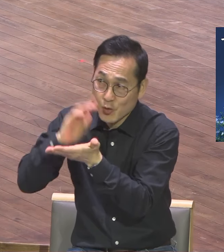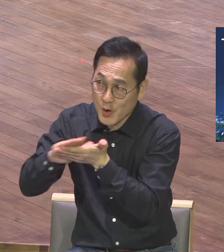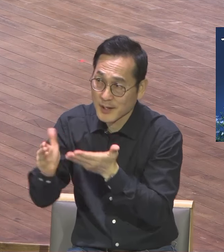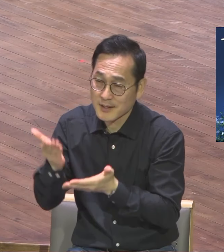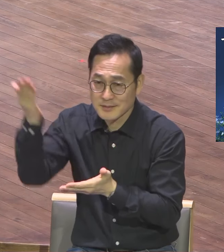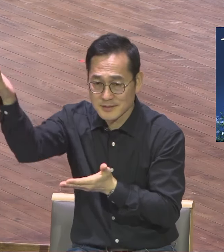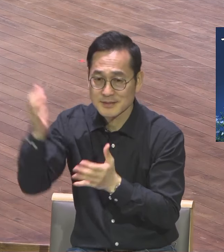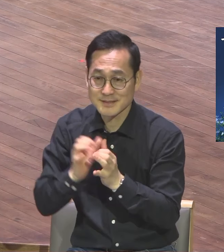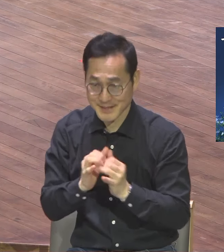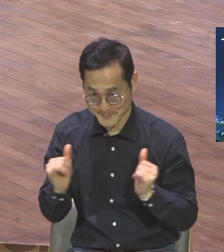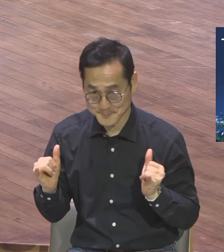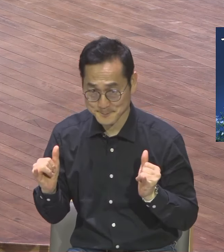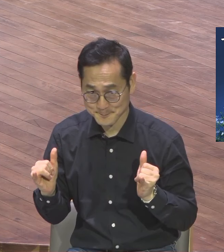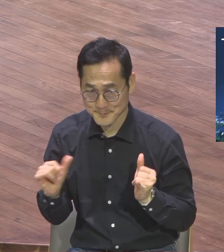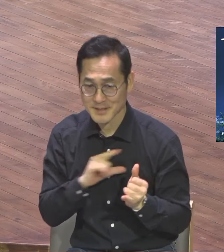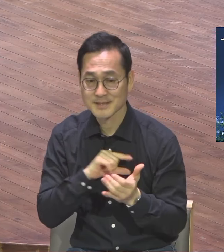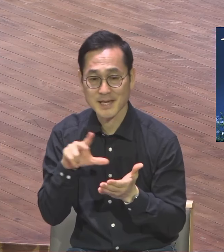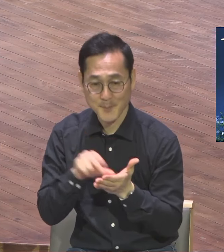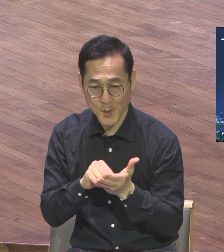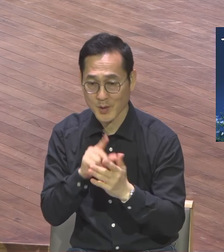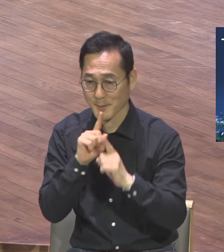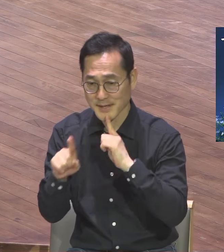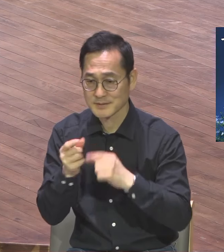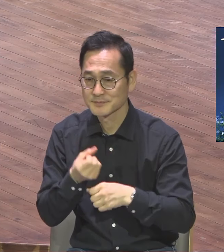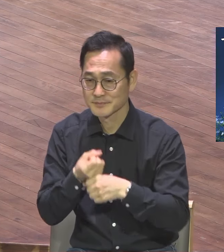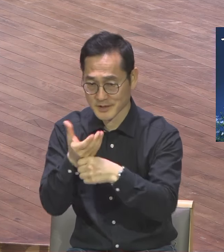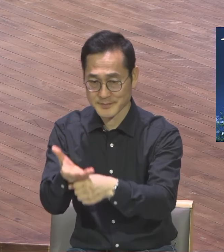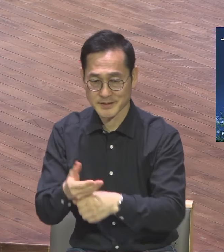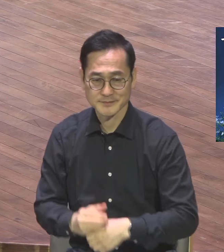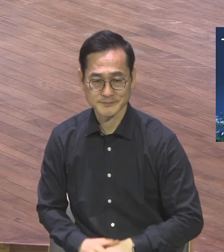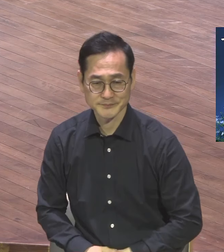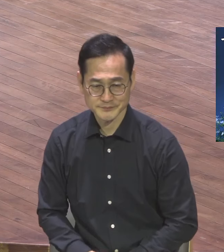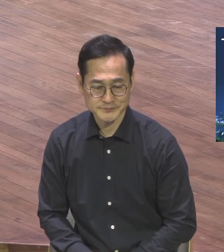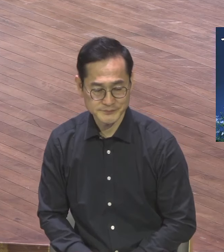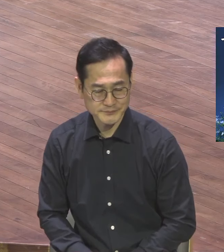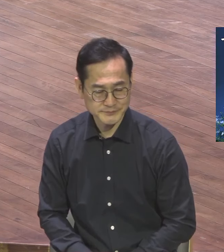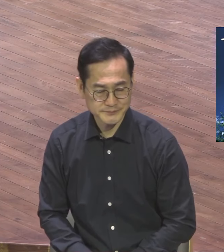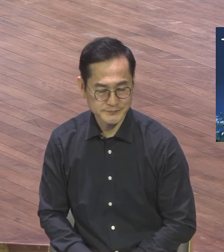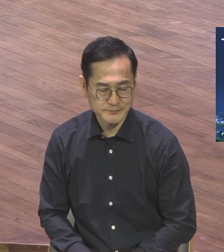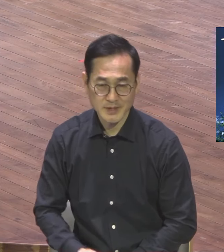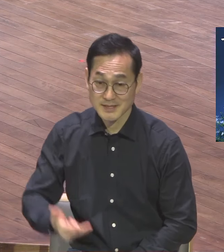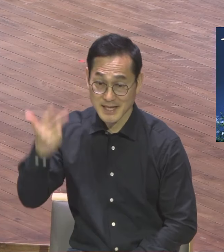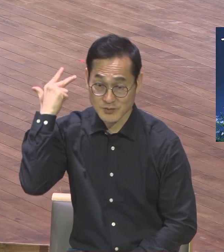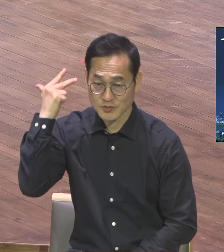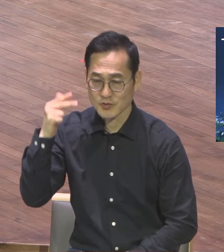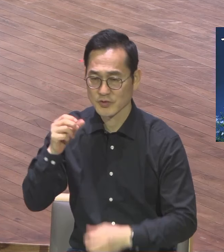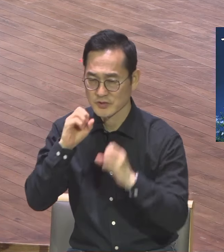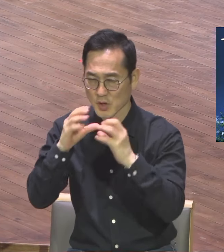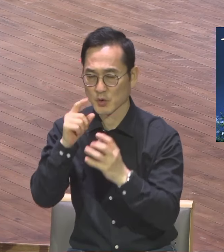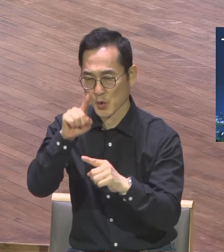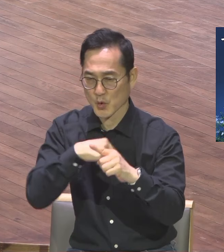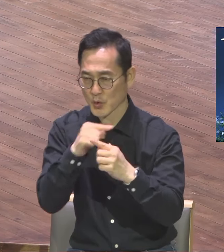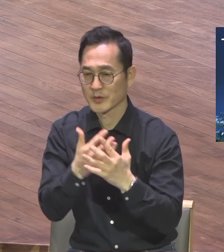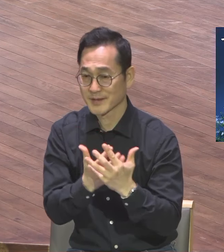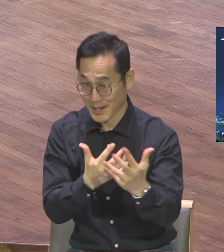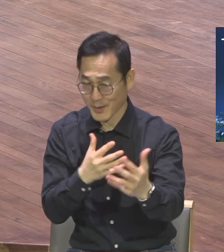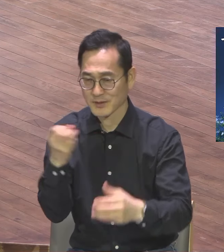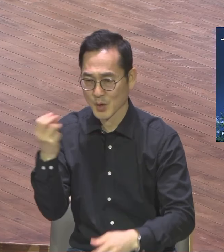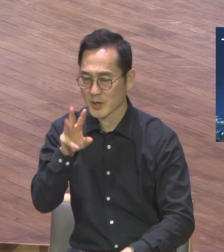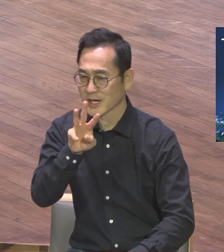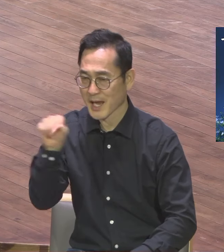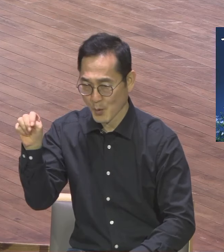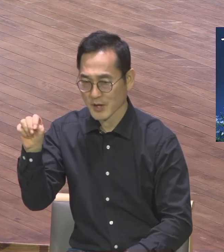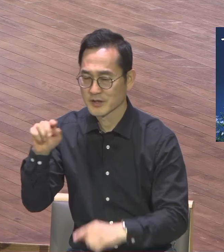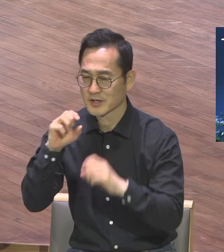제목으로 말씀을 드립니다. 지난주에 걸쳐서 세계 선교 대회와 예원